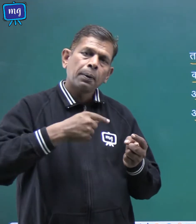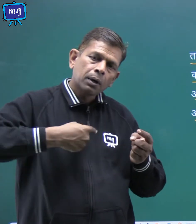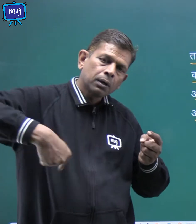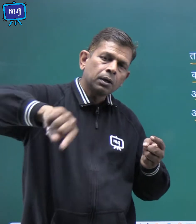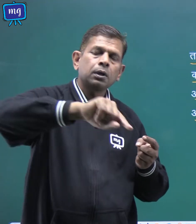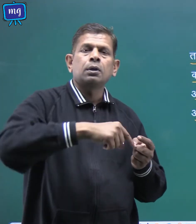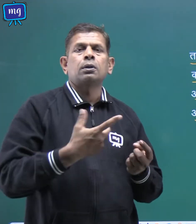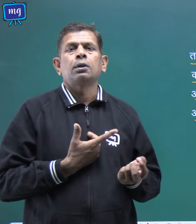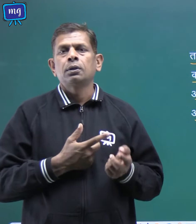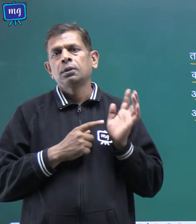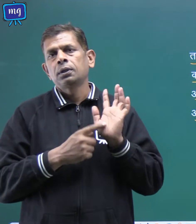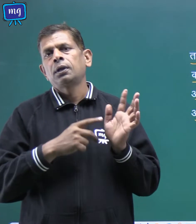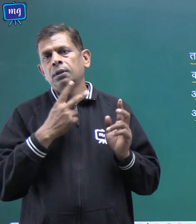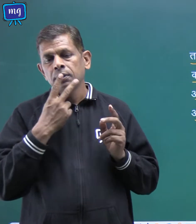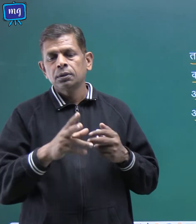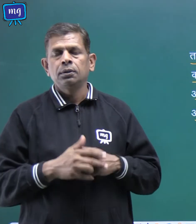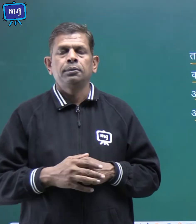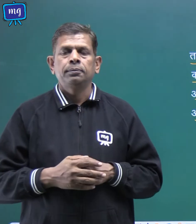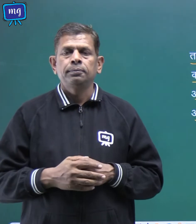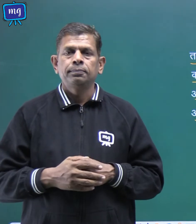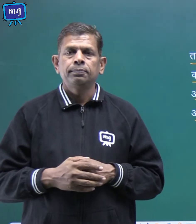गति करते हुए दिखाई देते हैं।